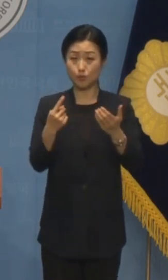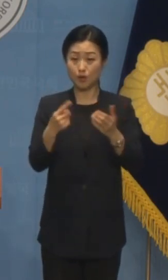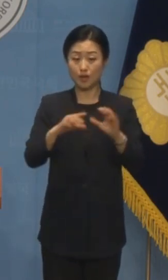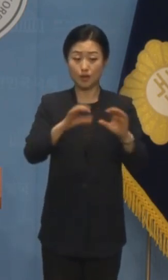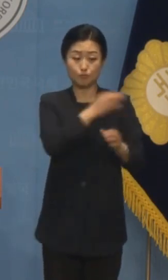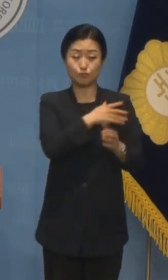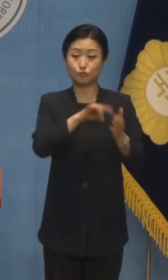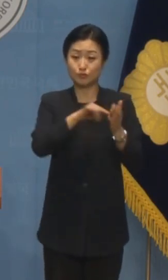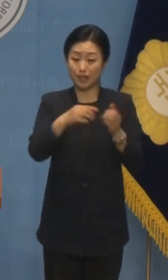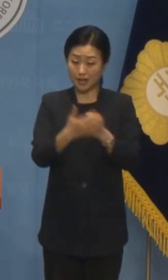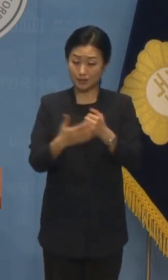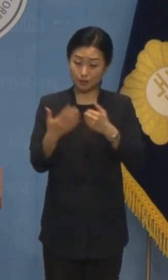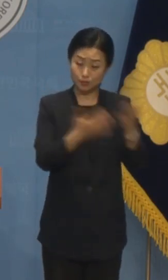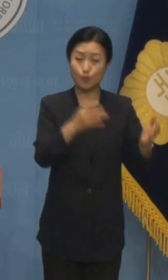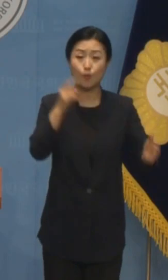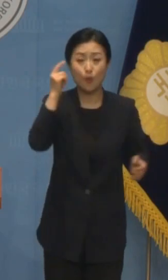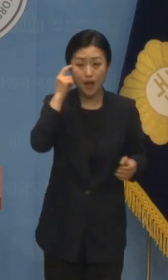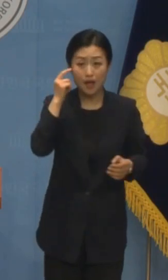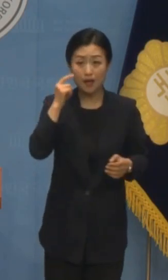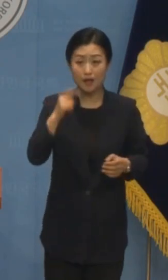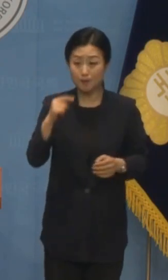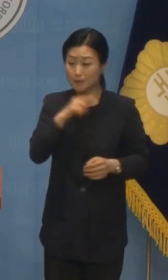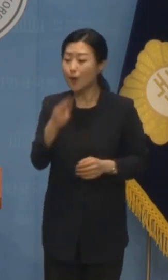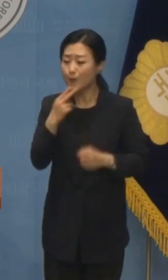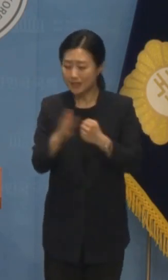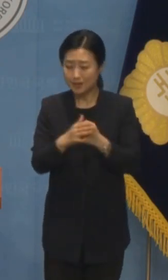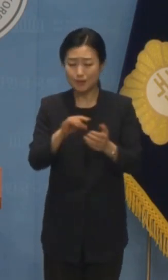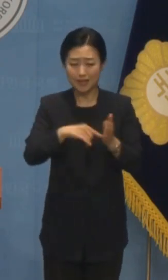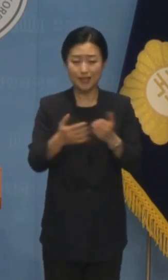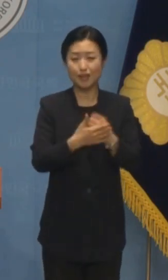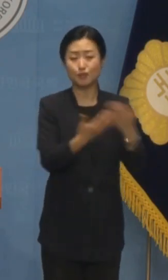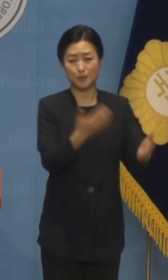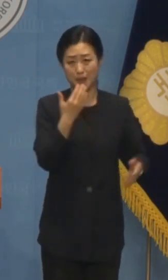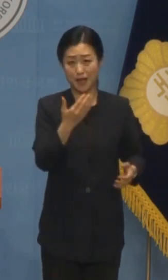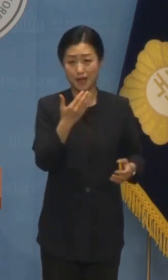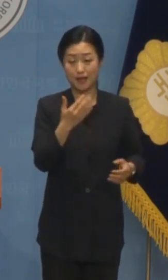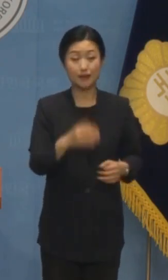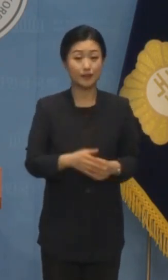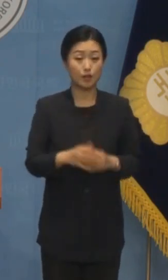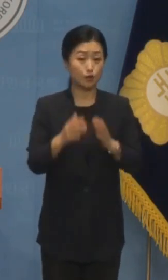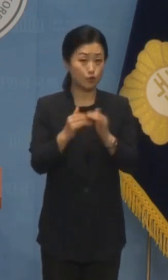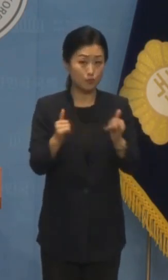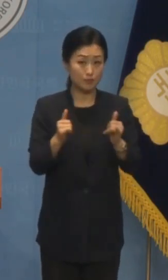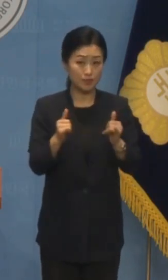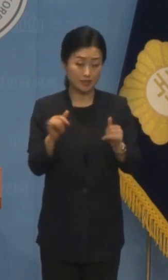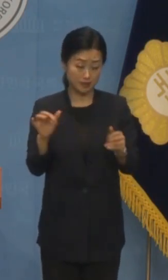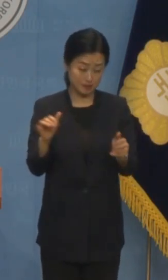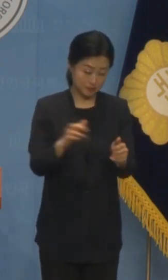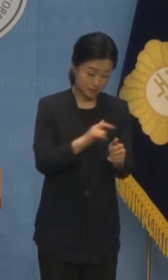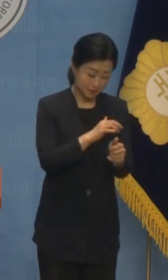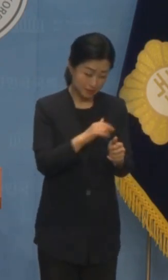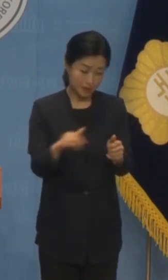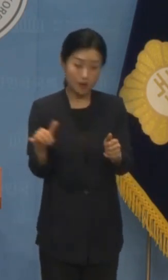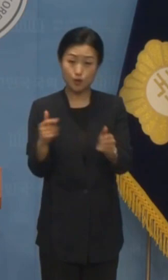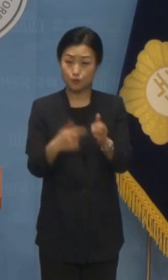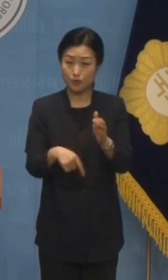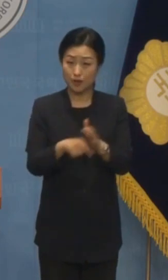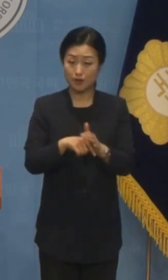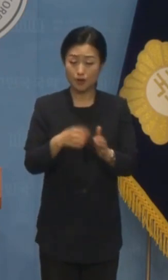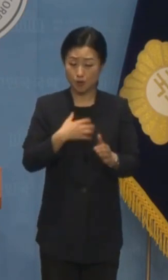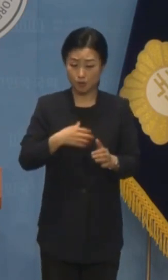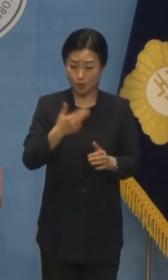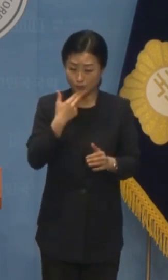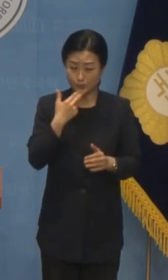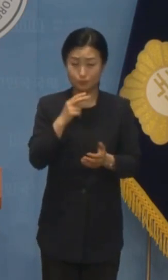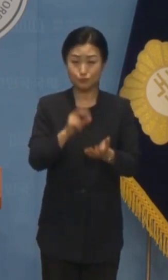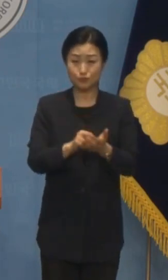감세를 그렇게 저돌적으로 밀어붙일 수 없다고 보기 때문입니다. 국민들을 오도하기 위해서 실제로는 걱정하지 않는 문제를